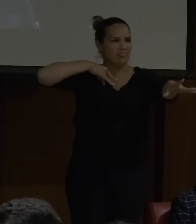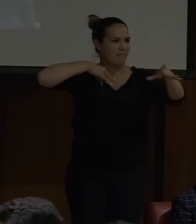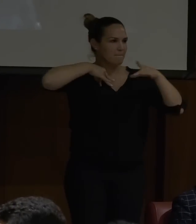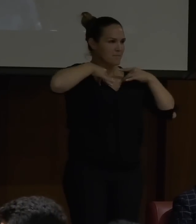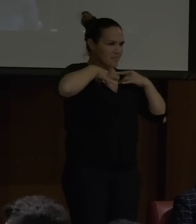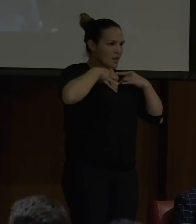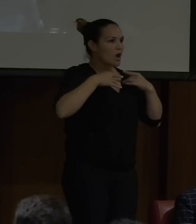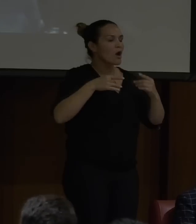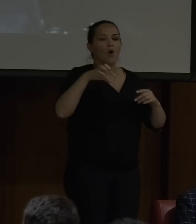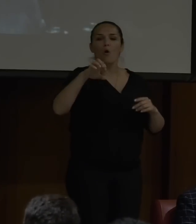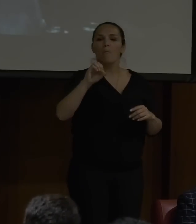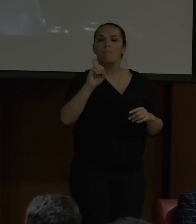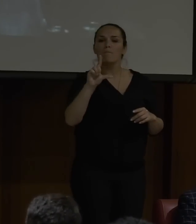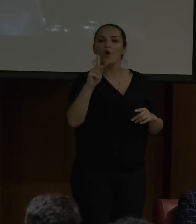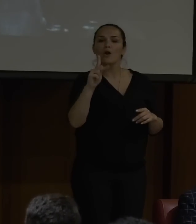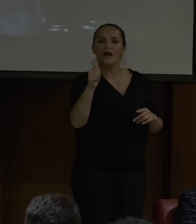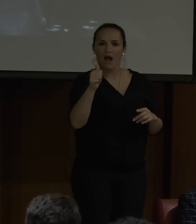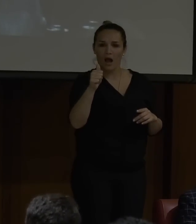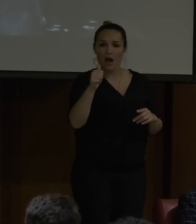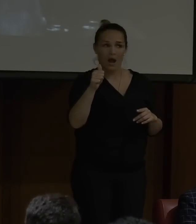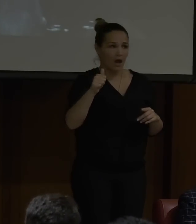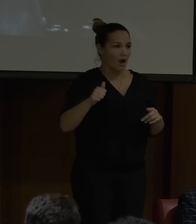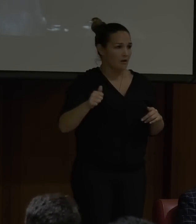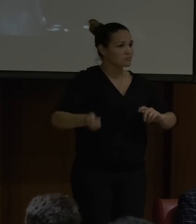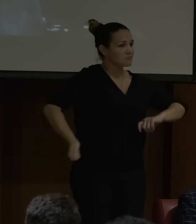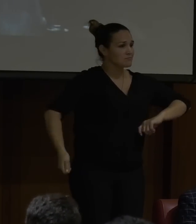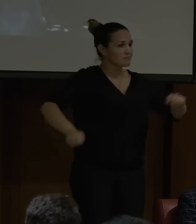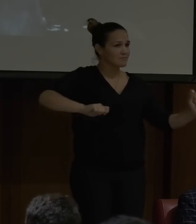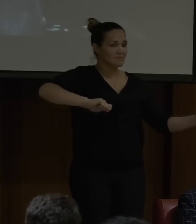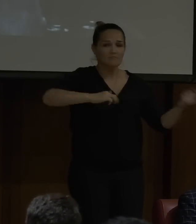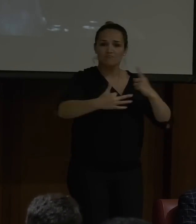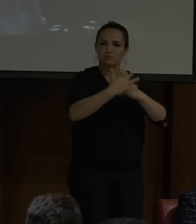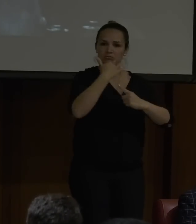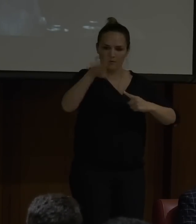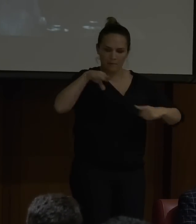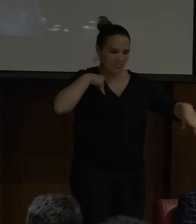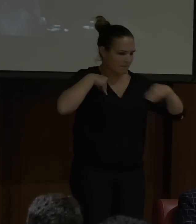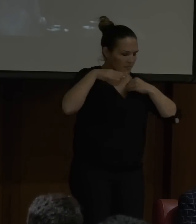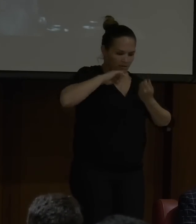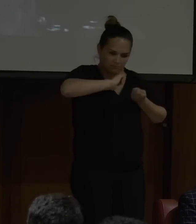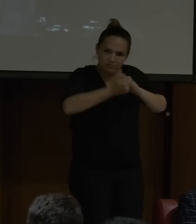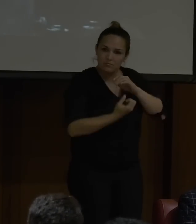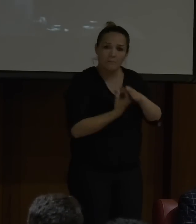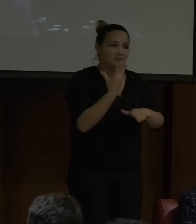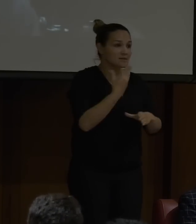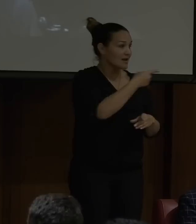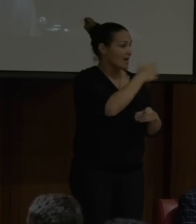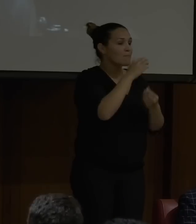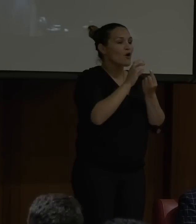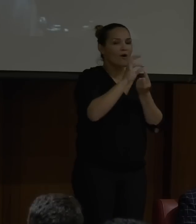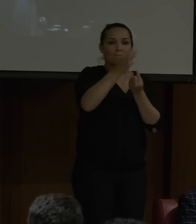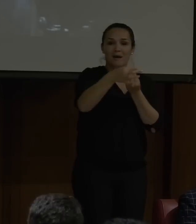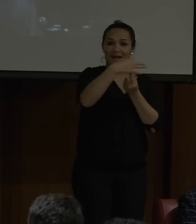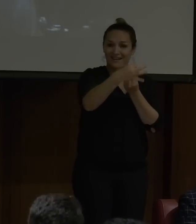Sí, la polka. Mi papá cantaba polcas, claro que sí. Y hizo una canción que se llama Margarita. Una vez